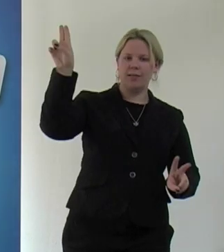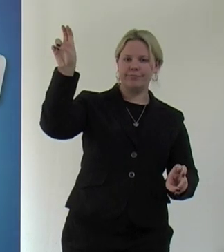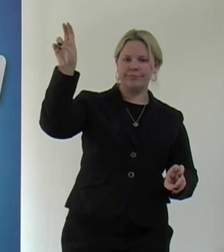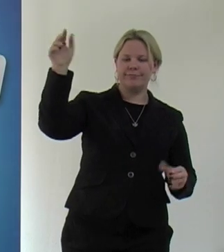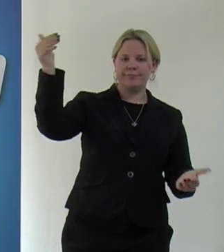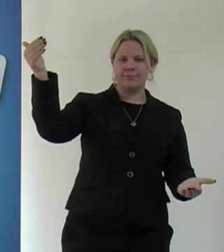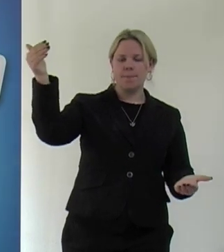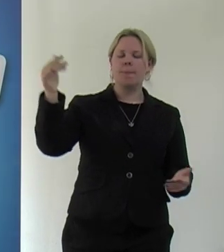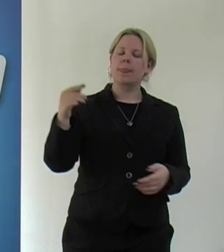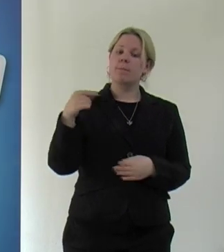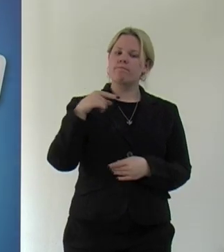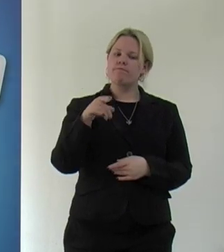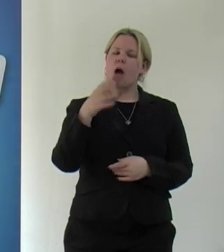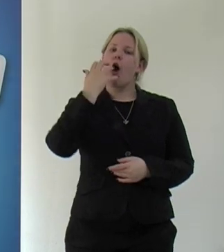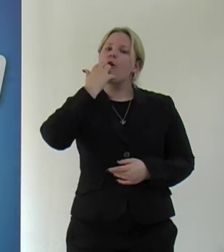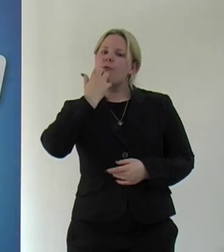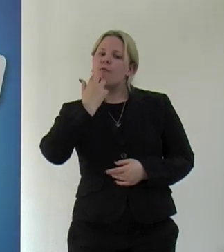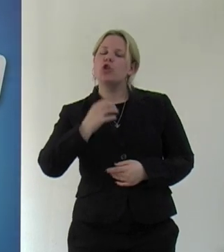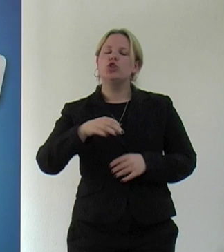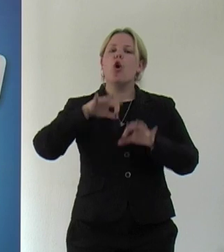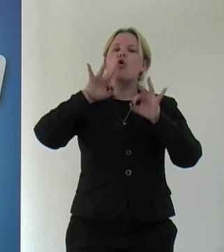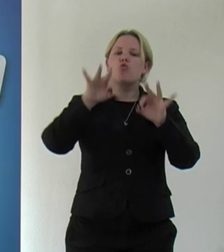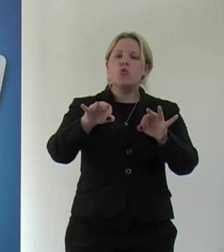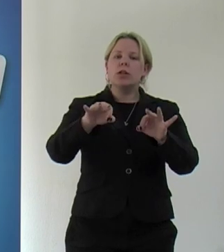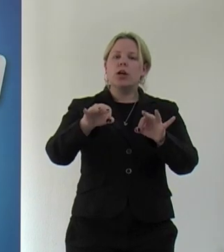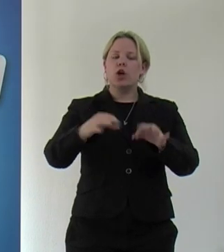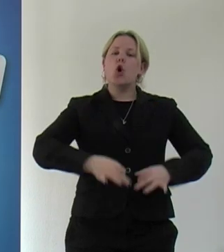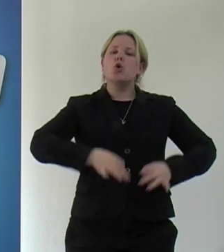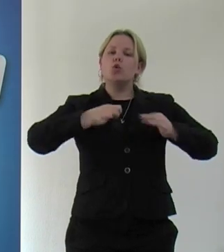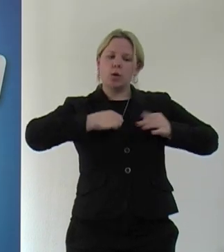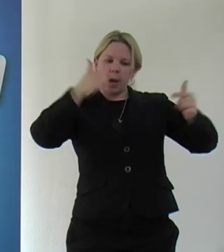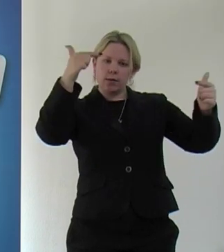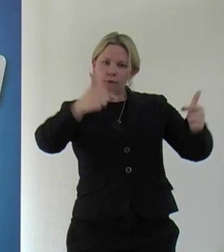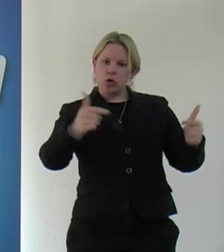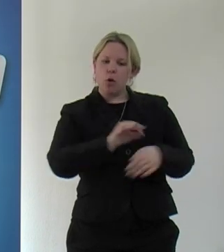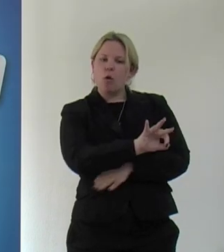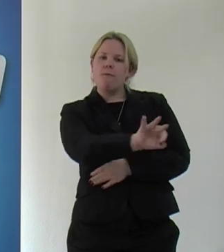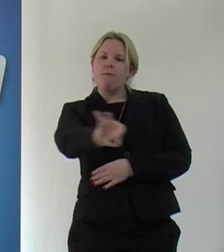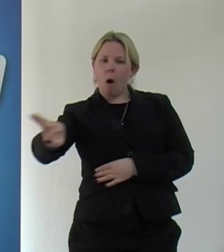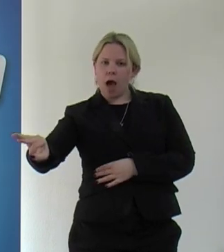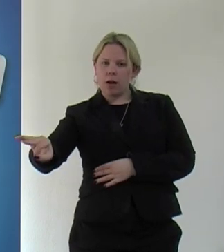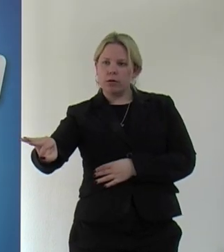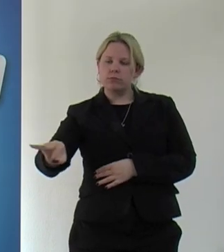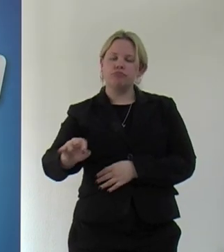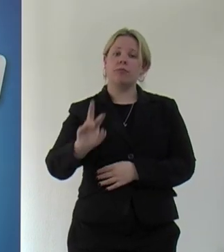Wir wollen eine gute Gesundheitsversorgung für alle Menschen. Für die Menschen mit viel Geld.